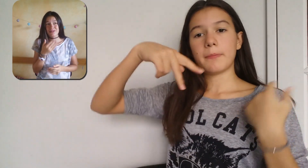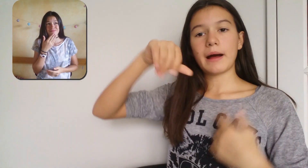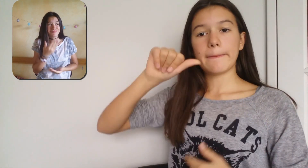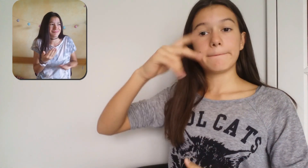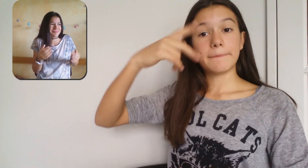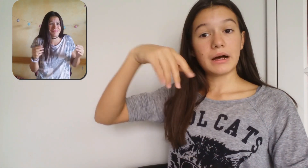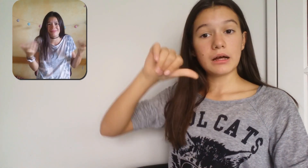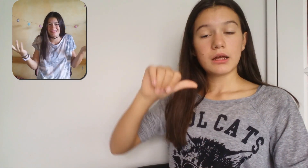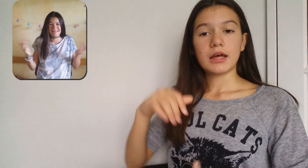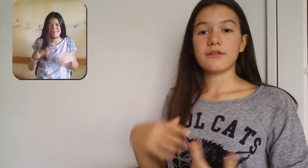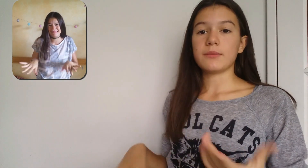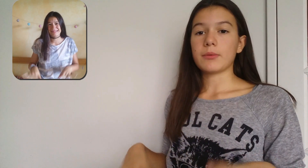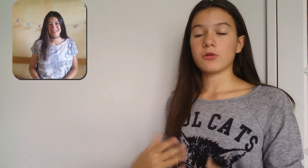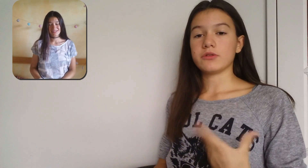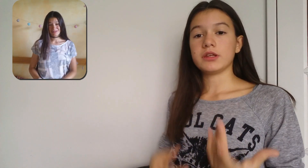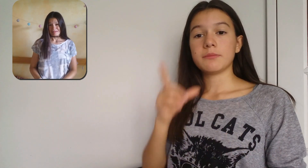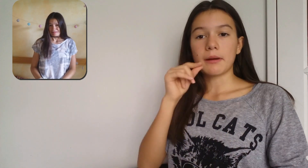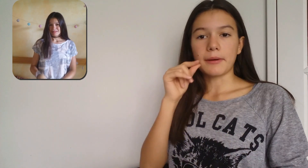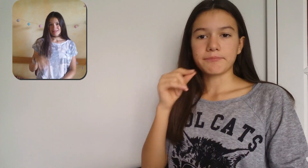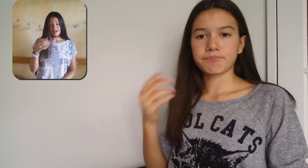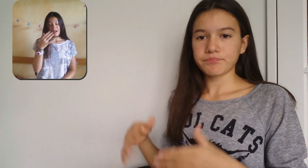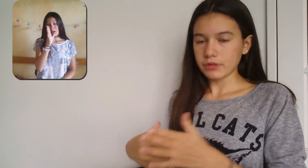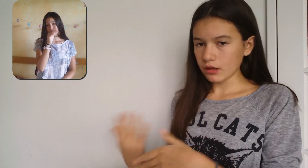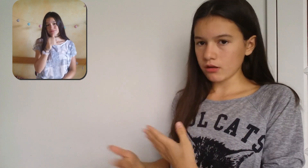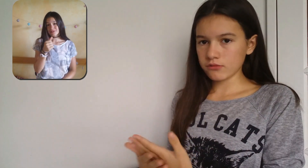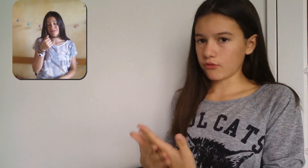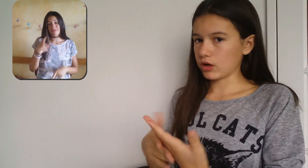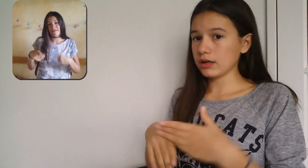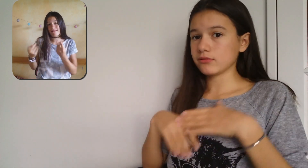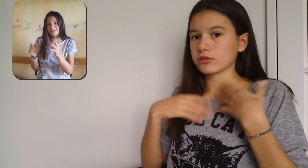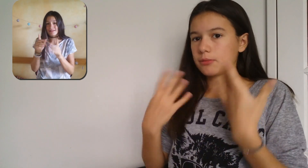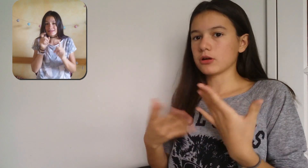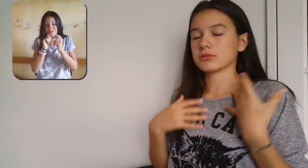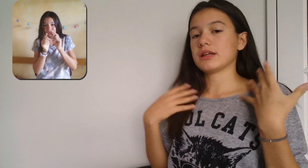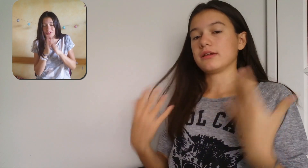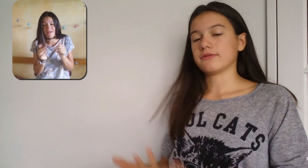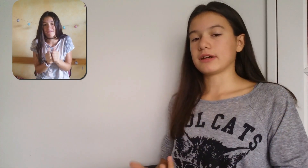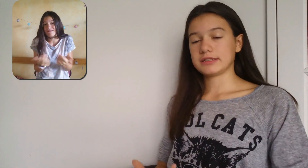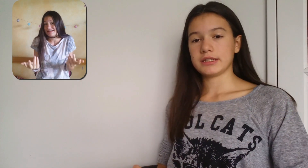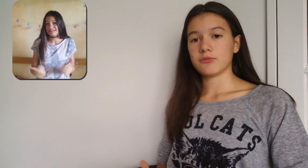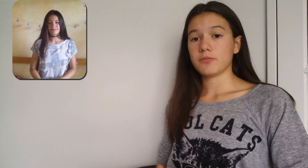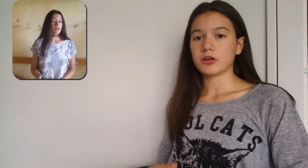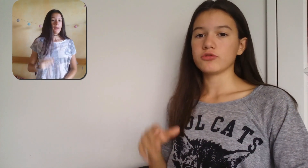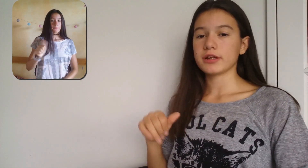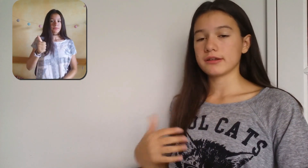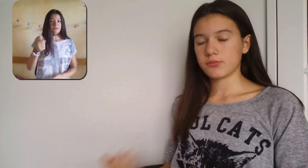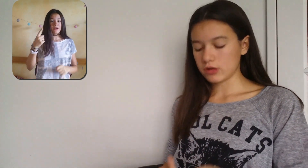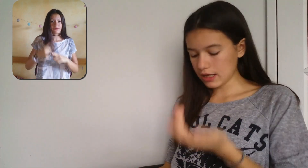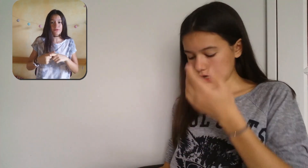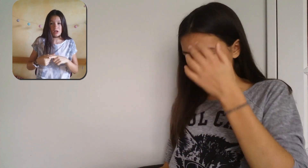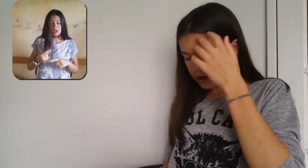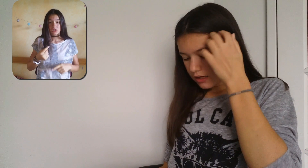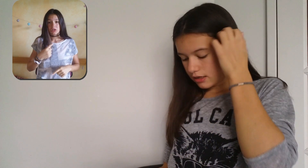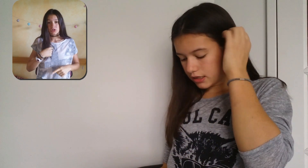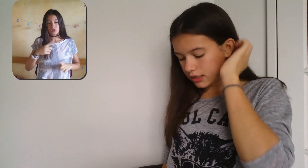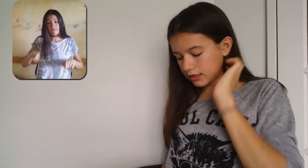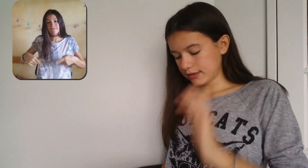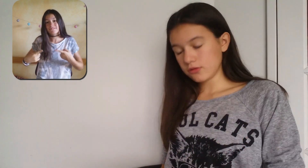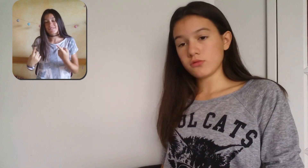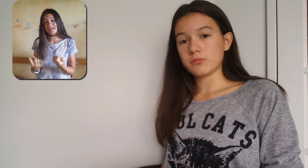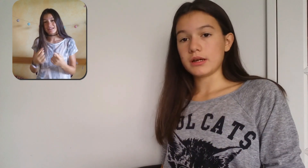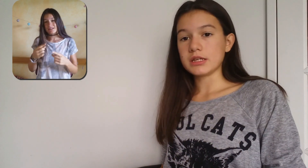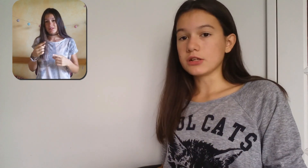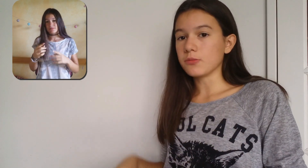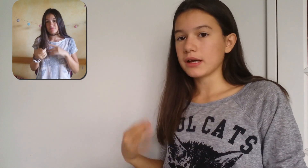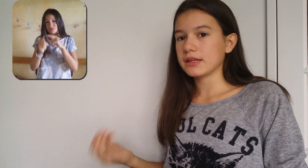épelle papa, elle va m'apprendre le signe papa. Voilà, et donc j'apprends comme ça les vrais signes des mots, pas juste à les épeler. Et